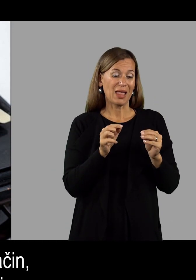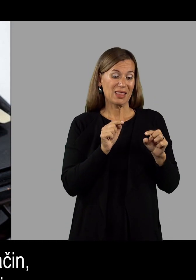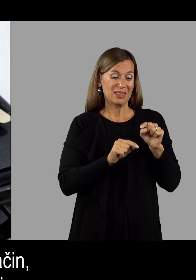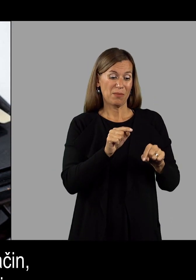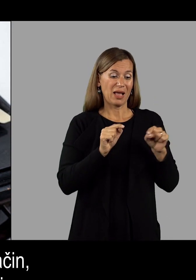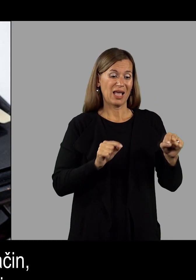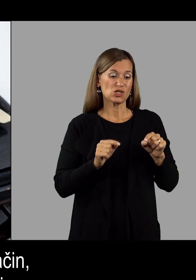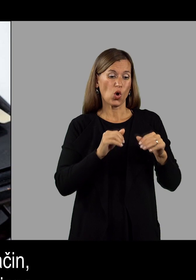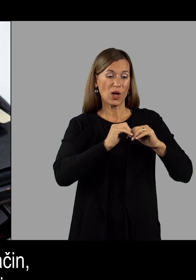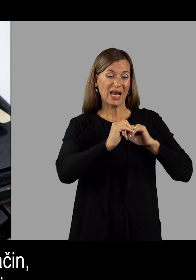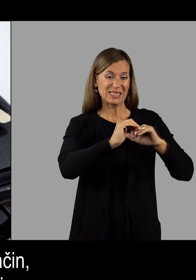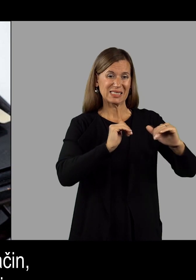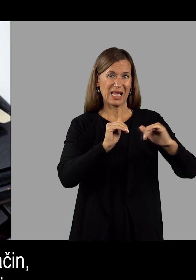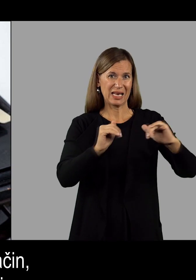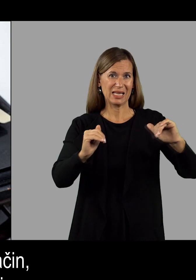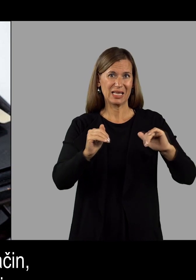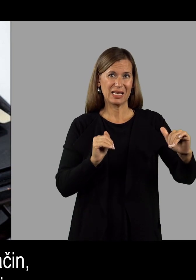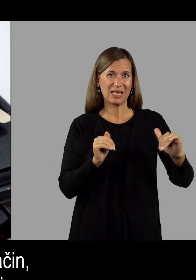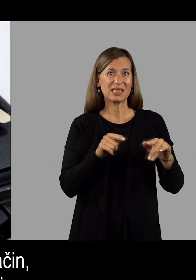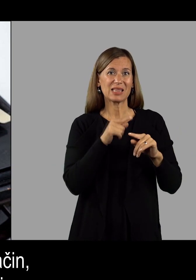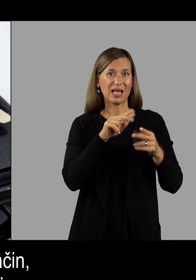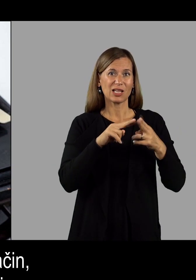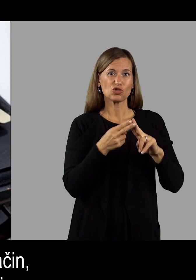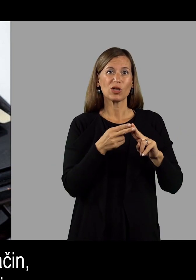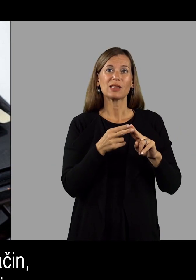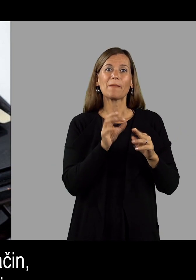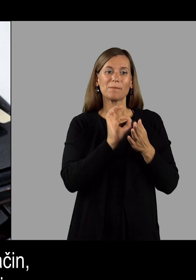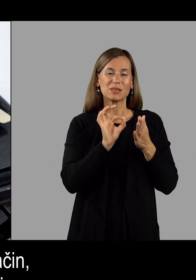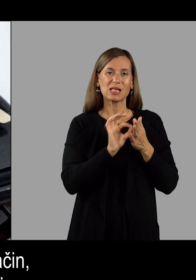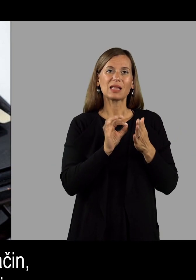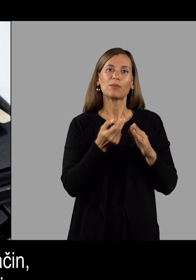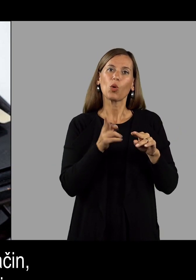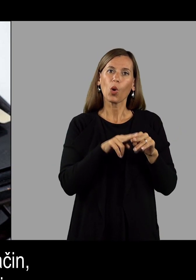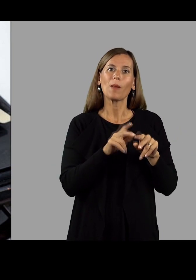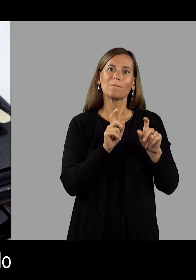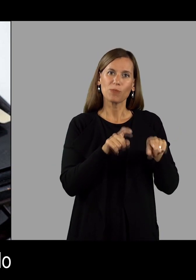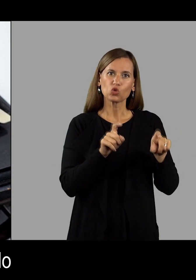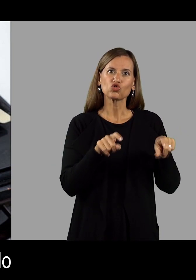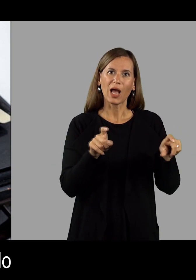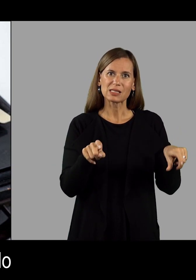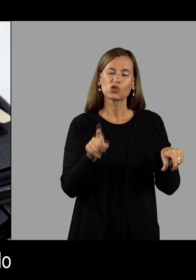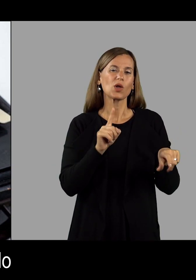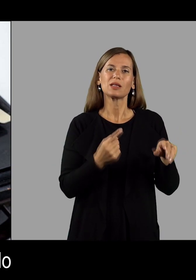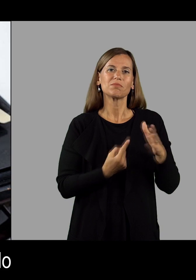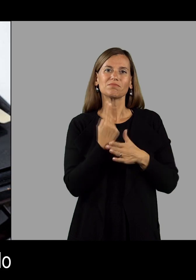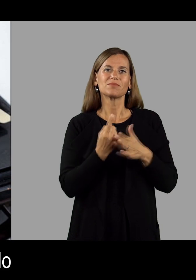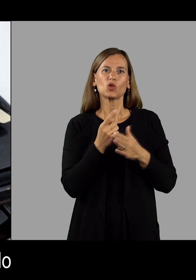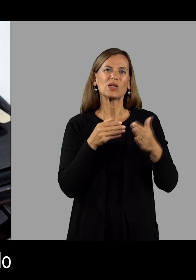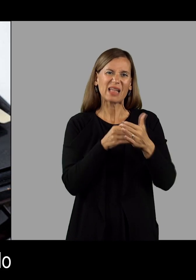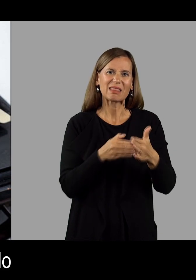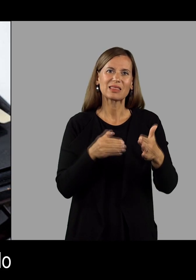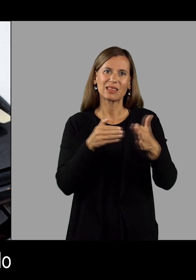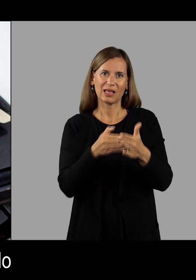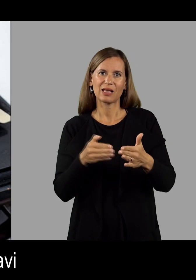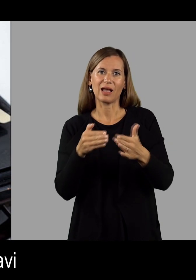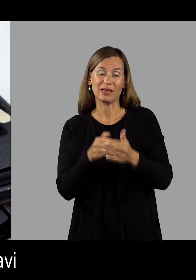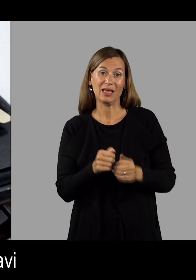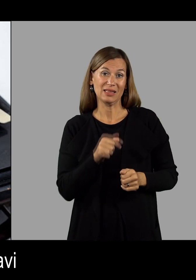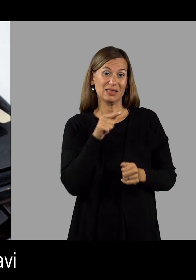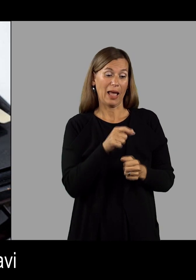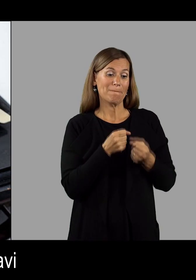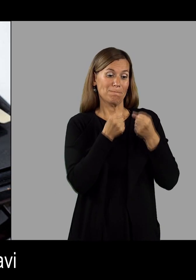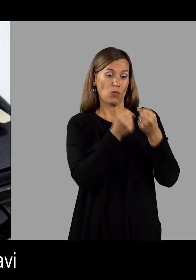kladivca in ta kladivca so se pri visokih hitrostih zatikala. In zato so inženirji